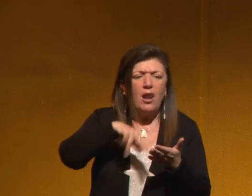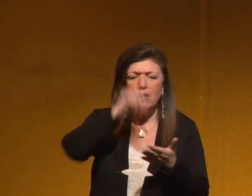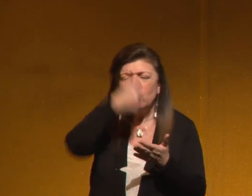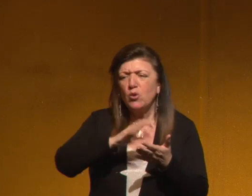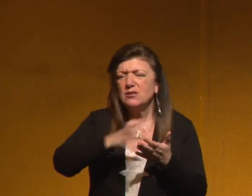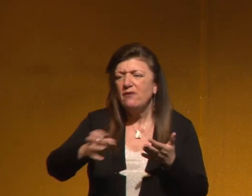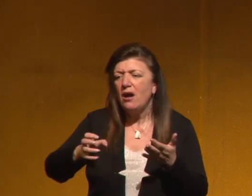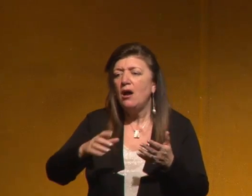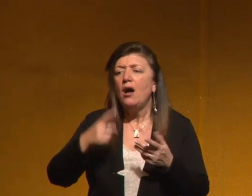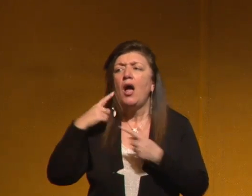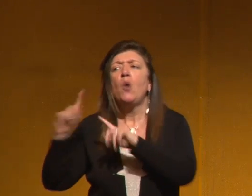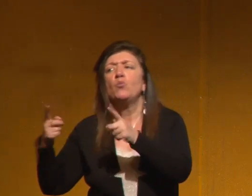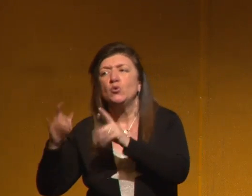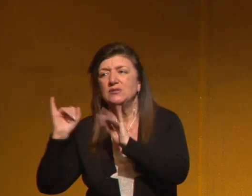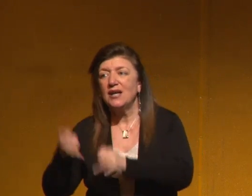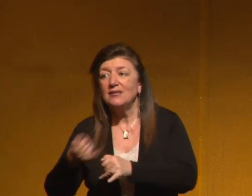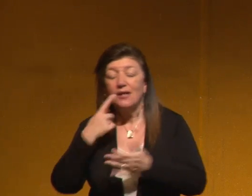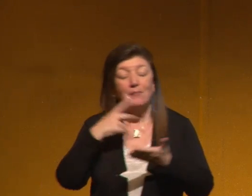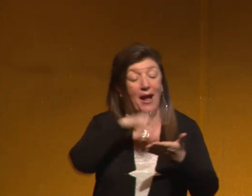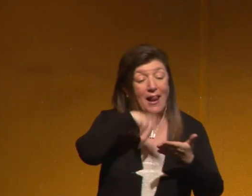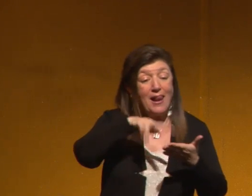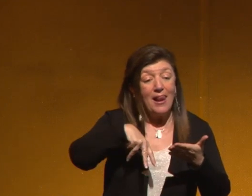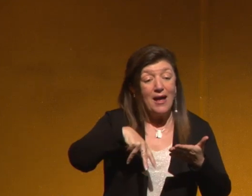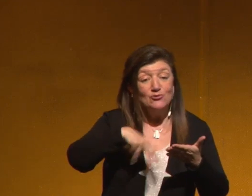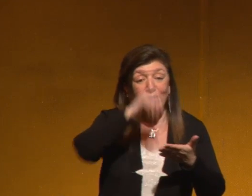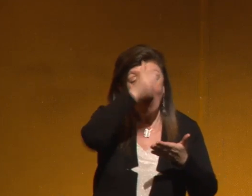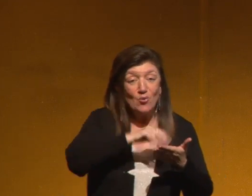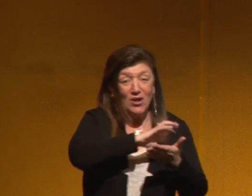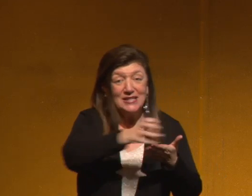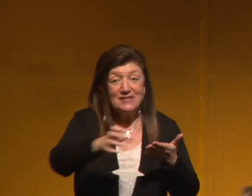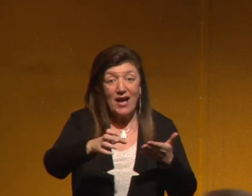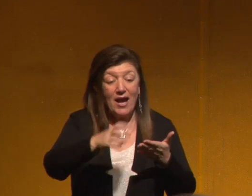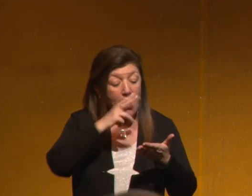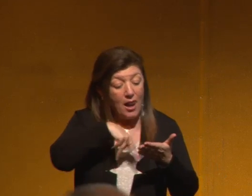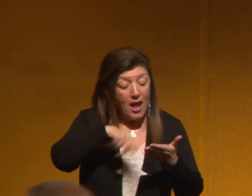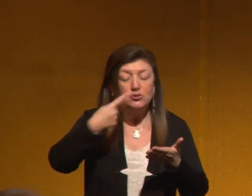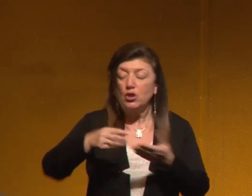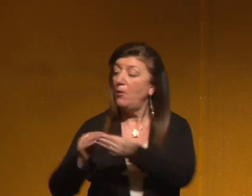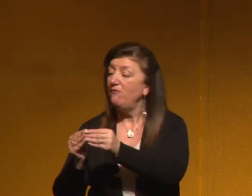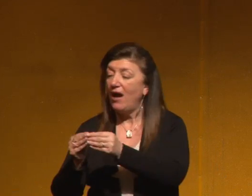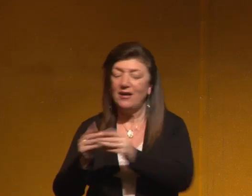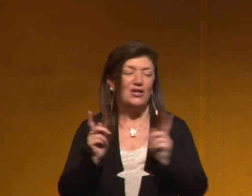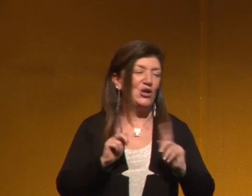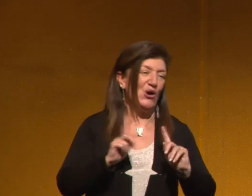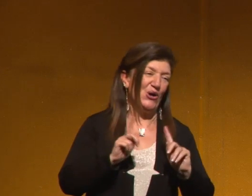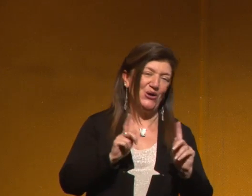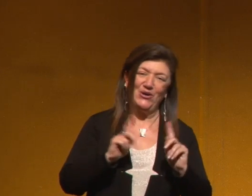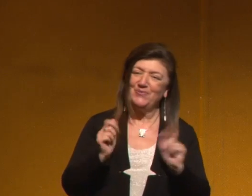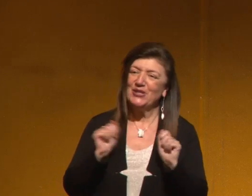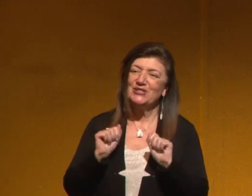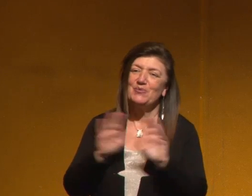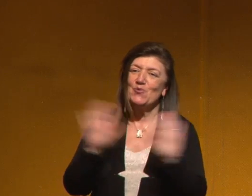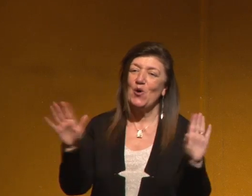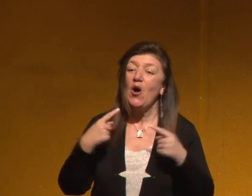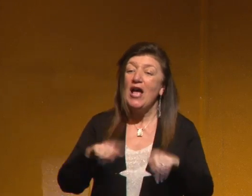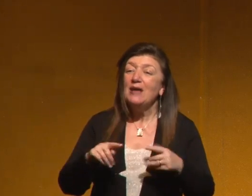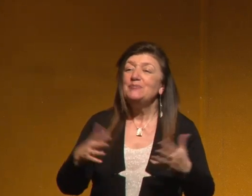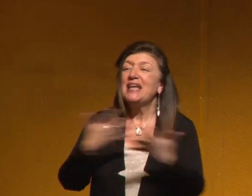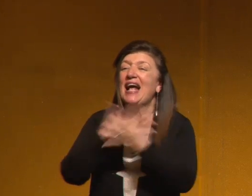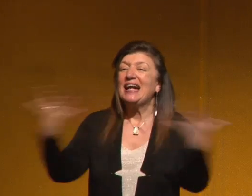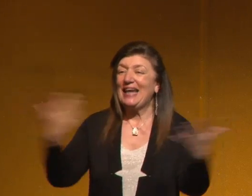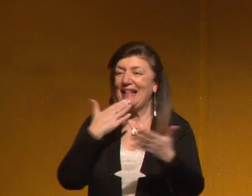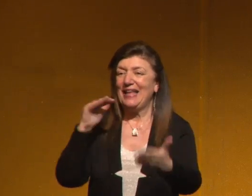un po di musica ma non si può leggere e contemporanemente fare altre cose e quindi questa che può sembrare un grande limite che se non è